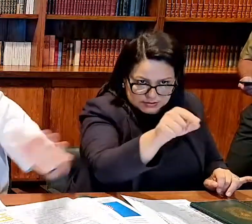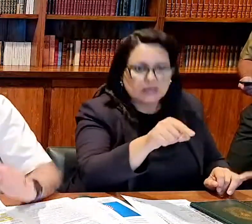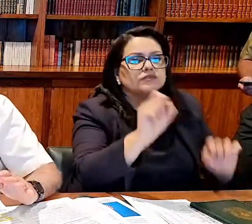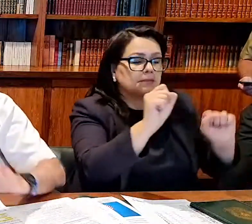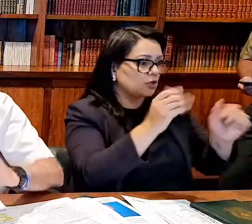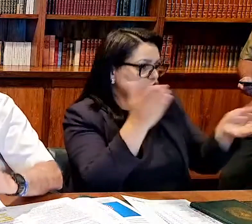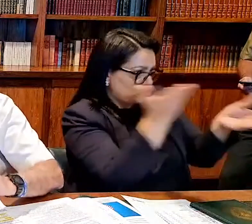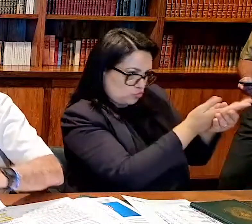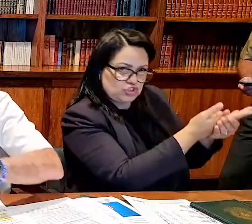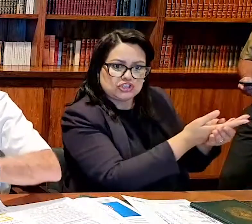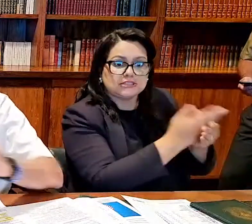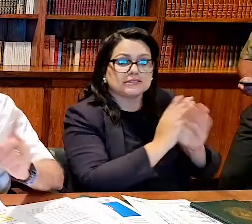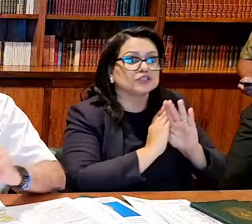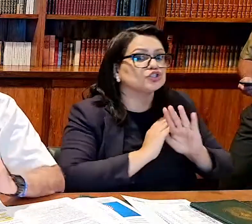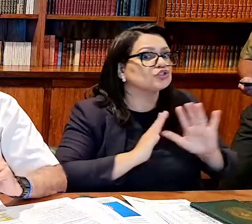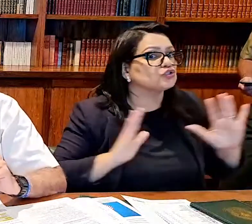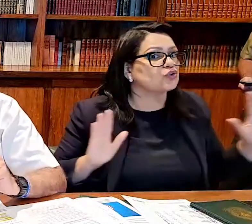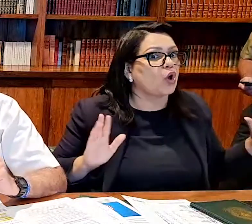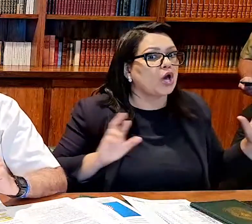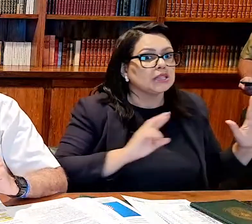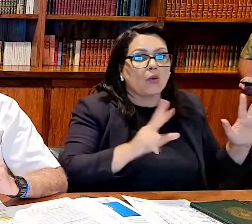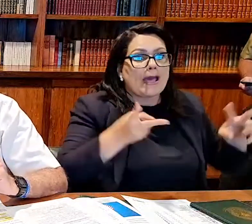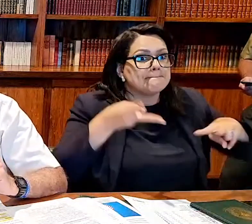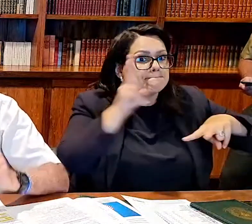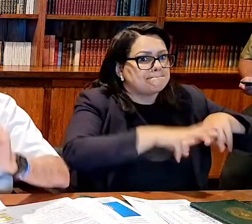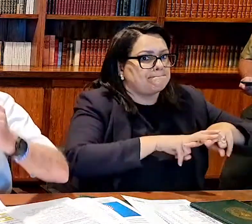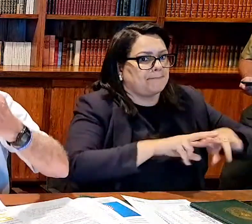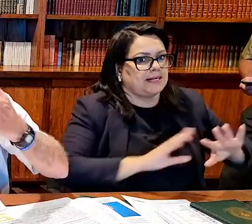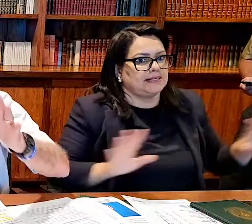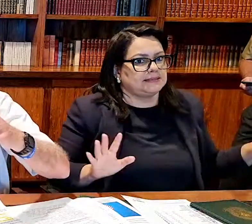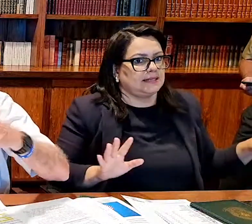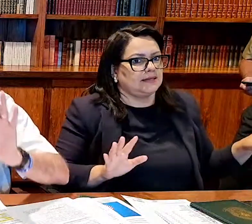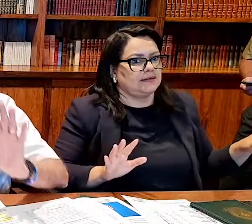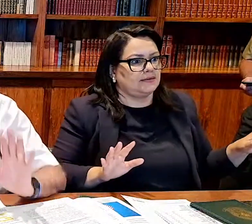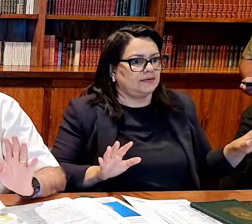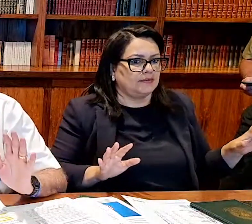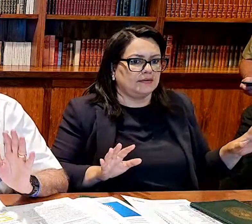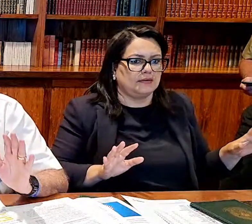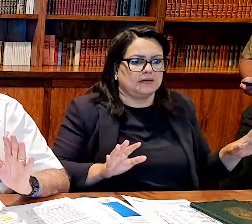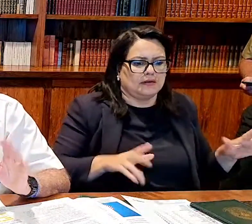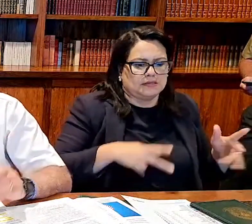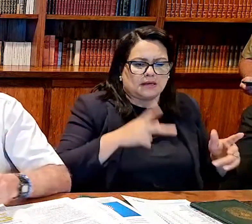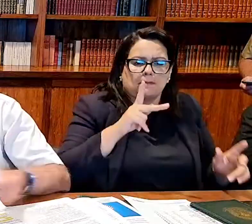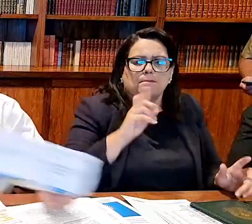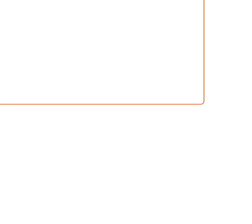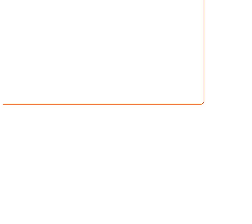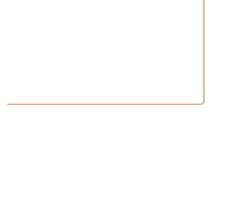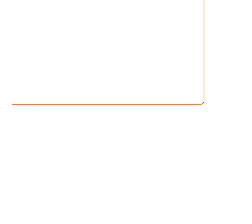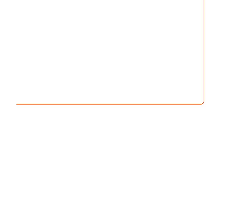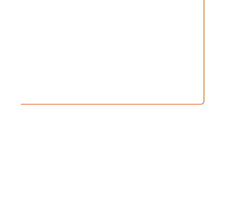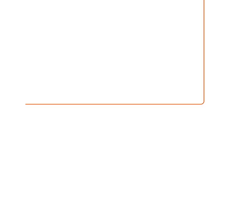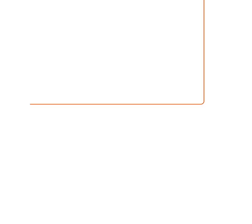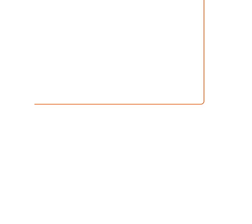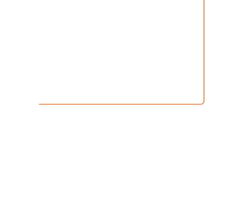na justiça. E a pena não é prisão. A pena geralmente é pecuniária, tá certo?